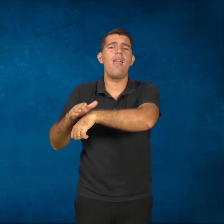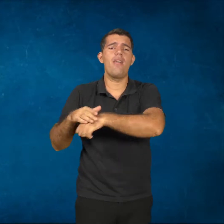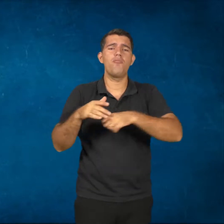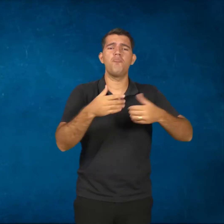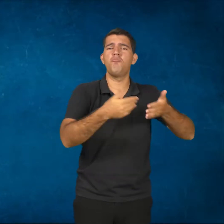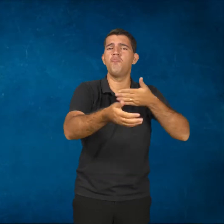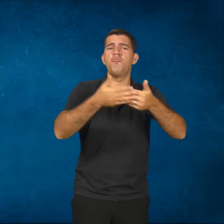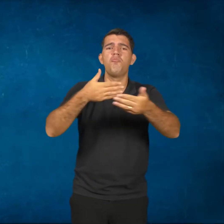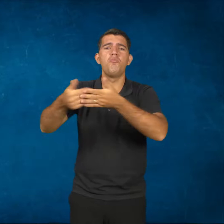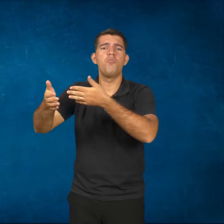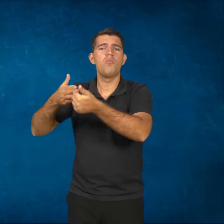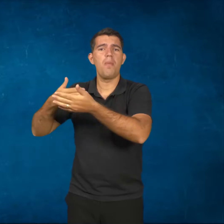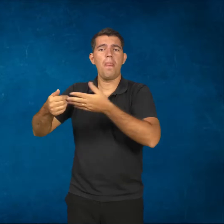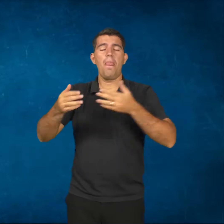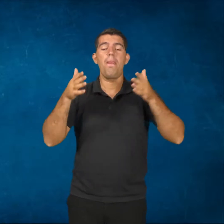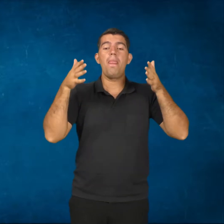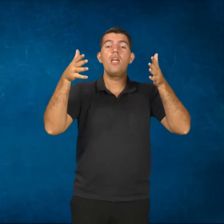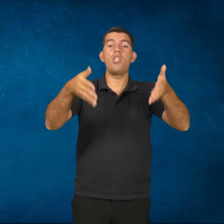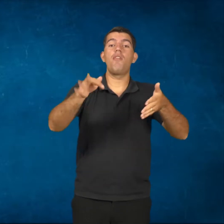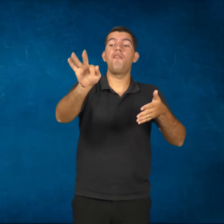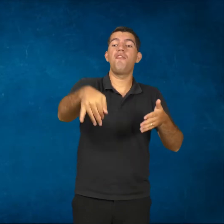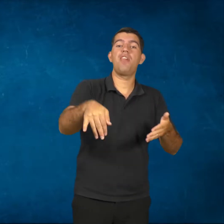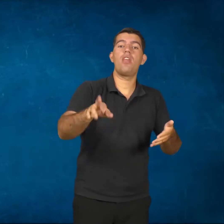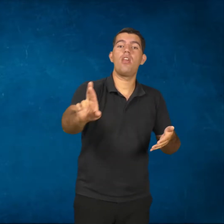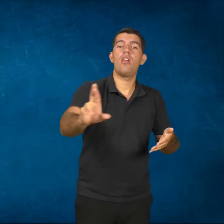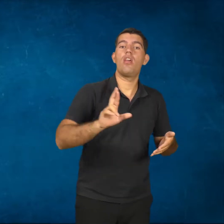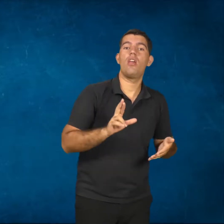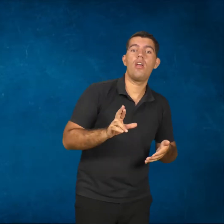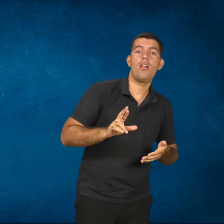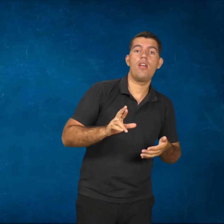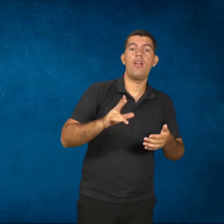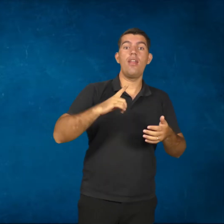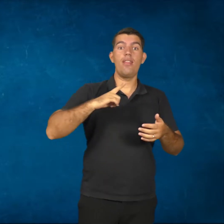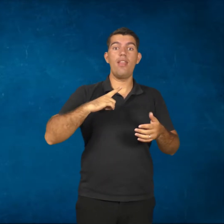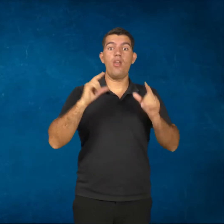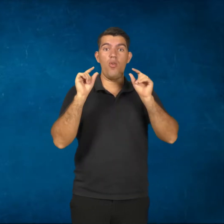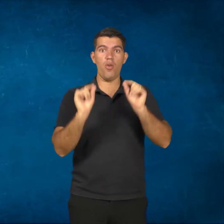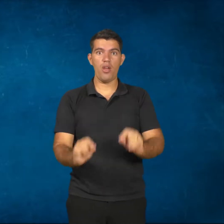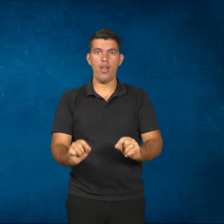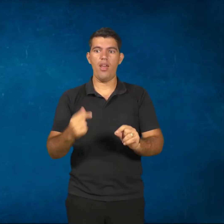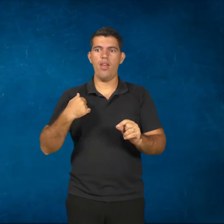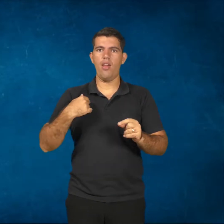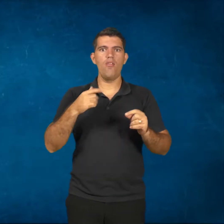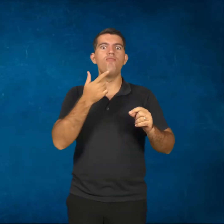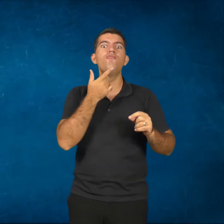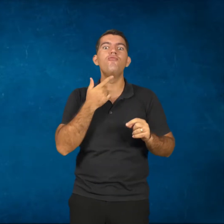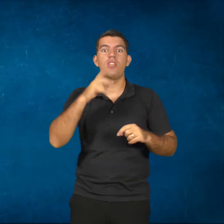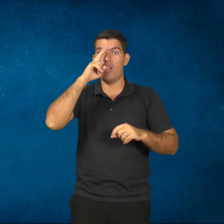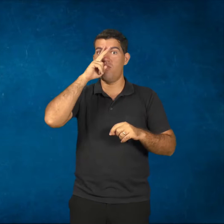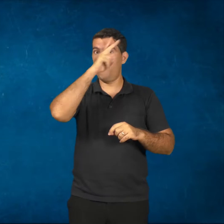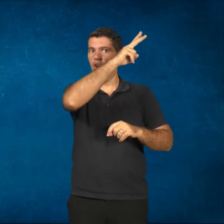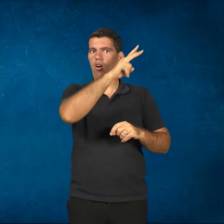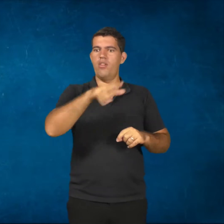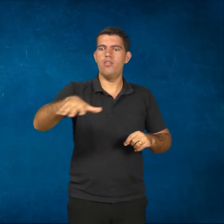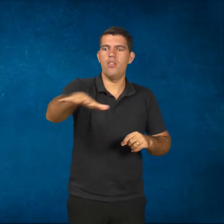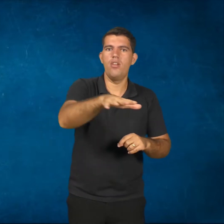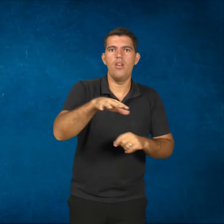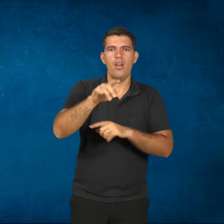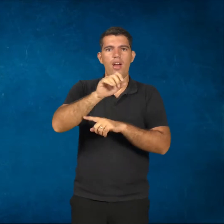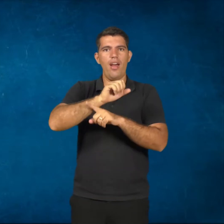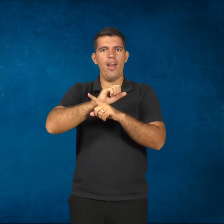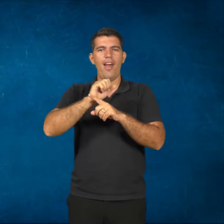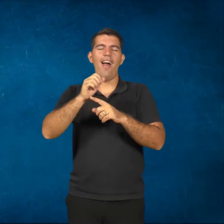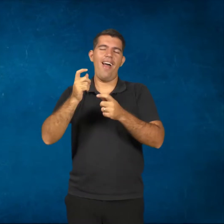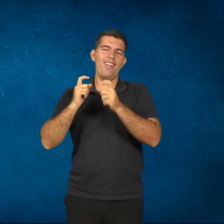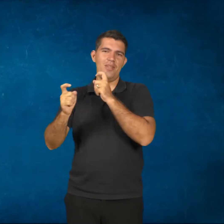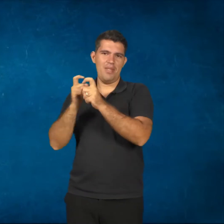se alcançar determinado fim. É o empreendimento sendo realizado, a administração,